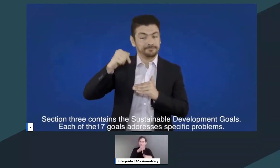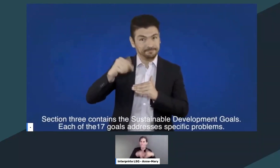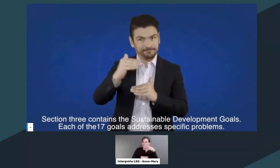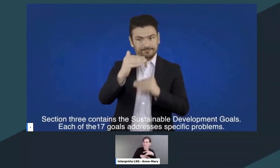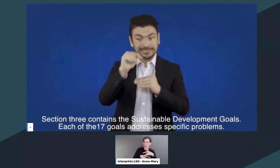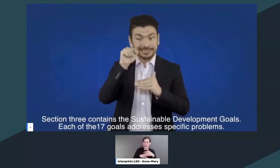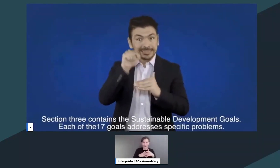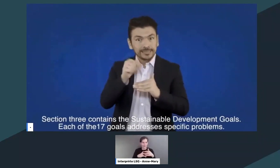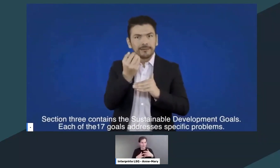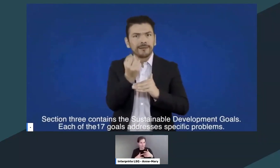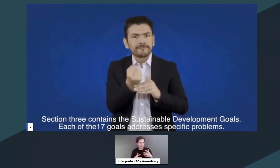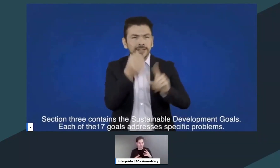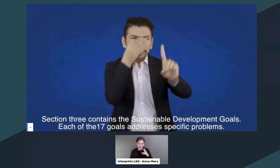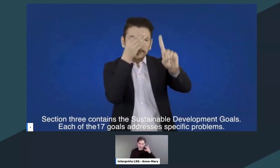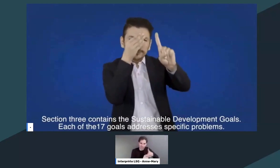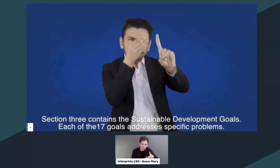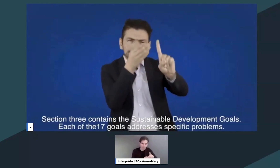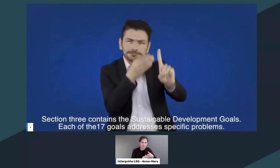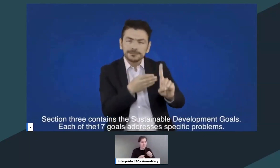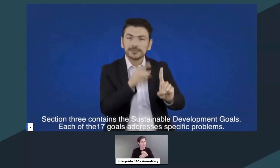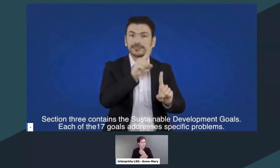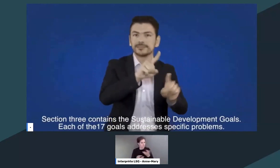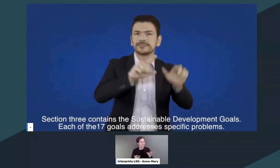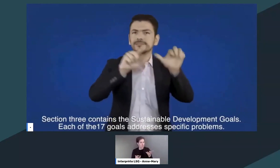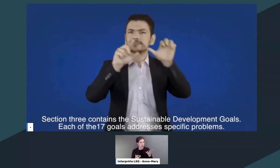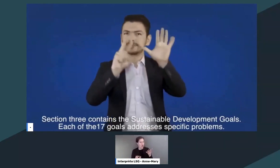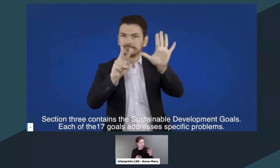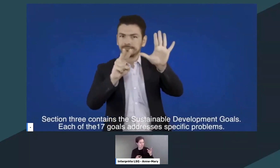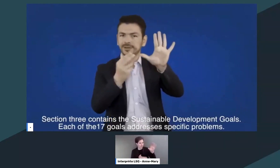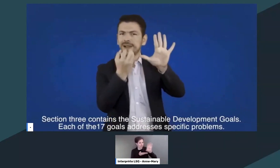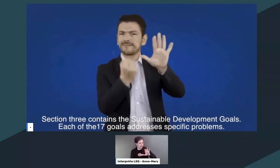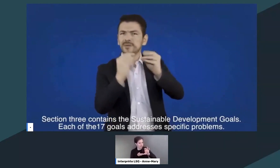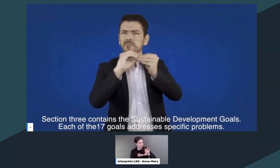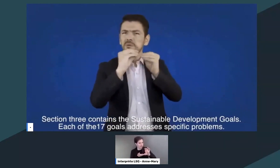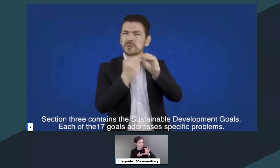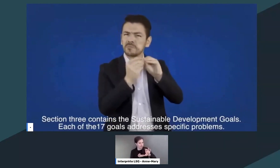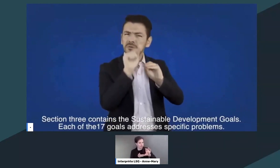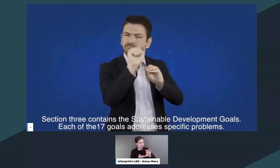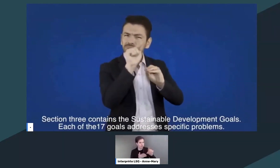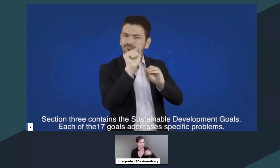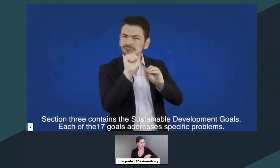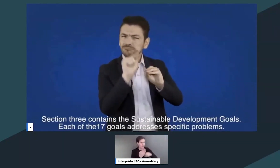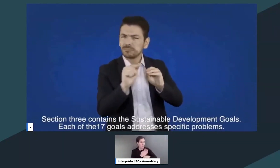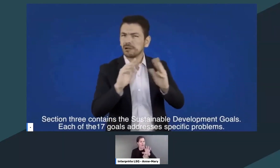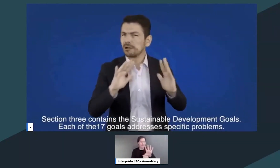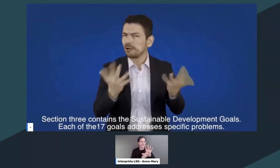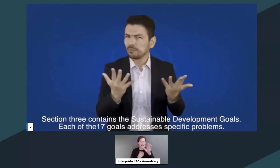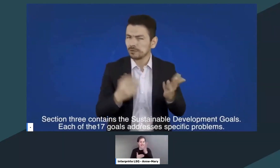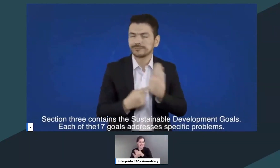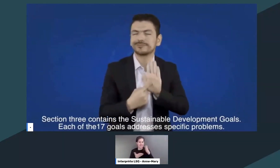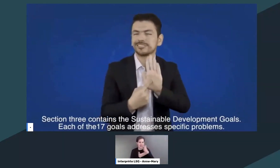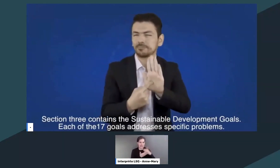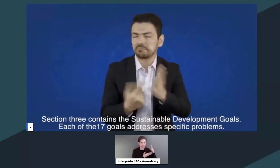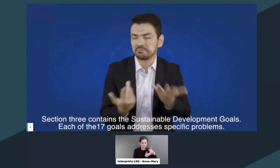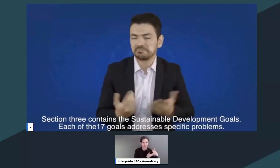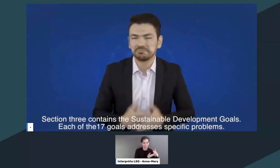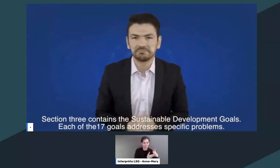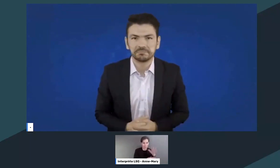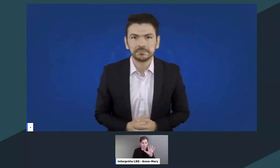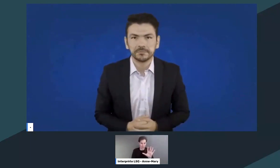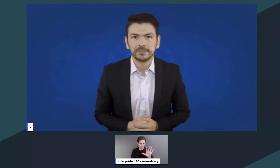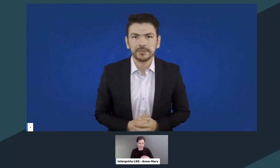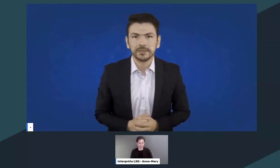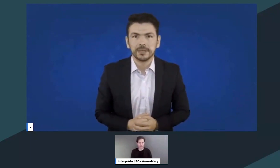La section 3 comprend les objectifs de développement durable. Chacun des objectifs, des